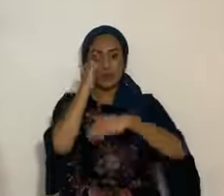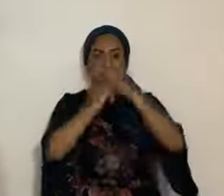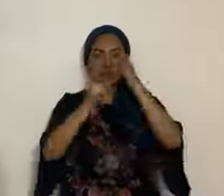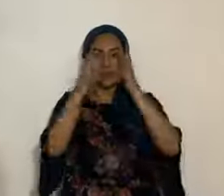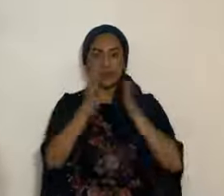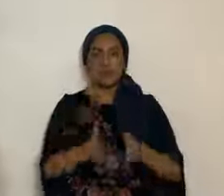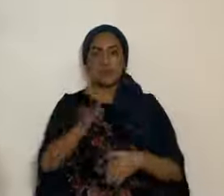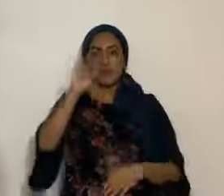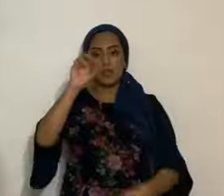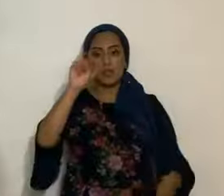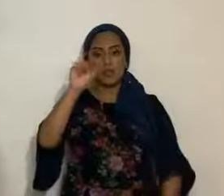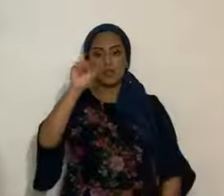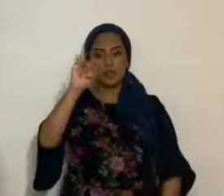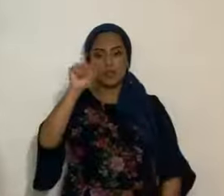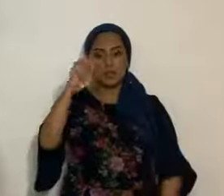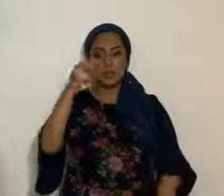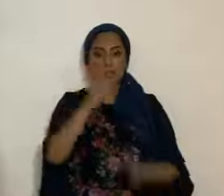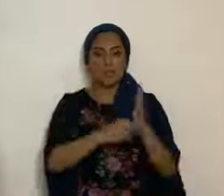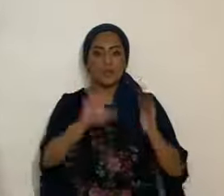capítulo 58, por favor, al verso 9.